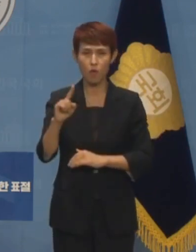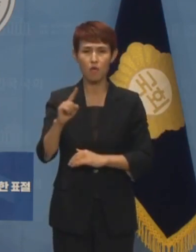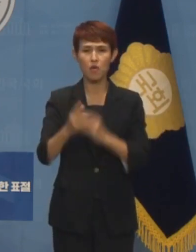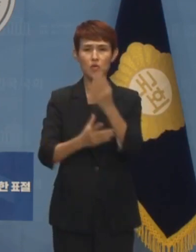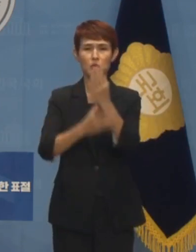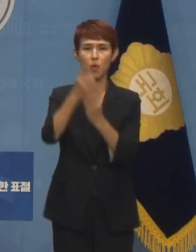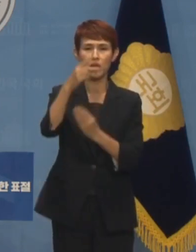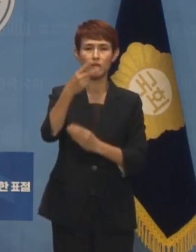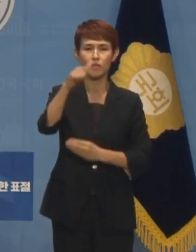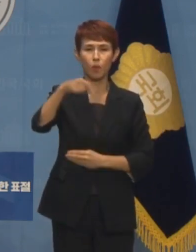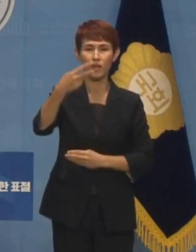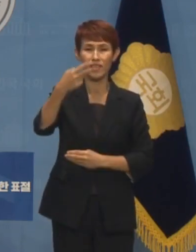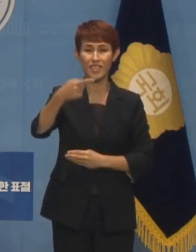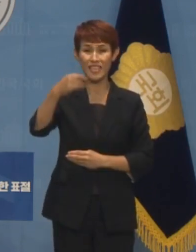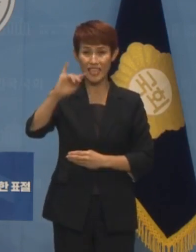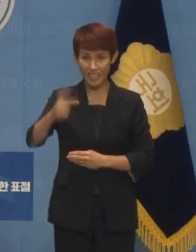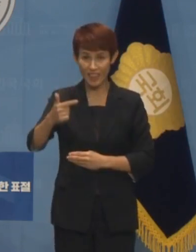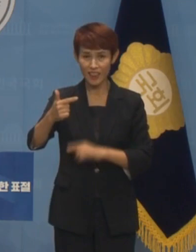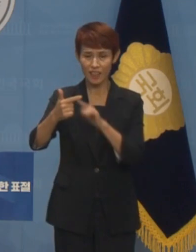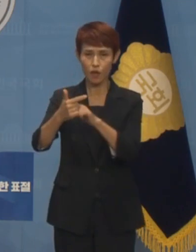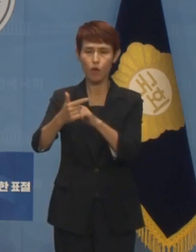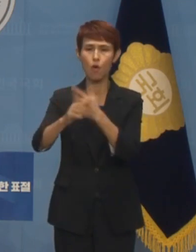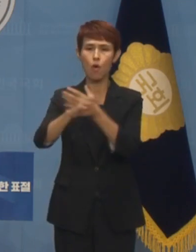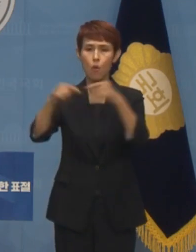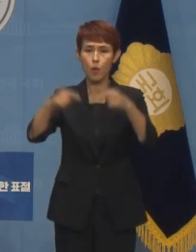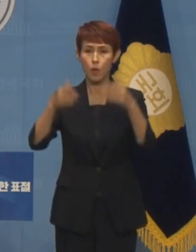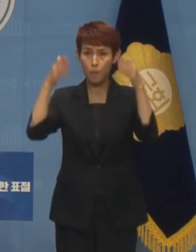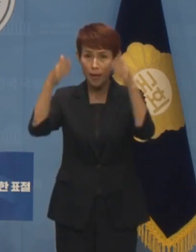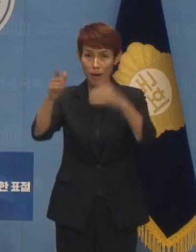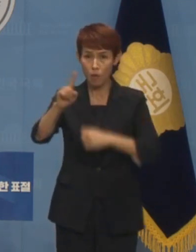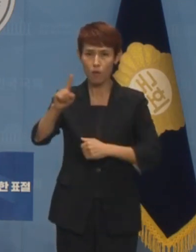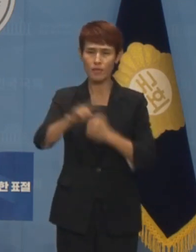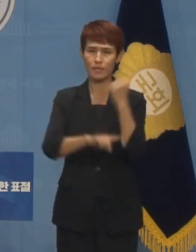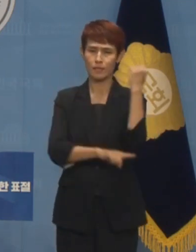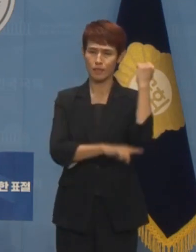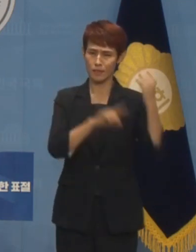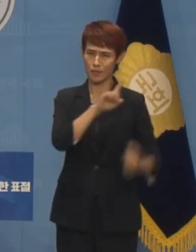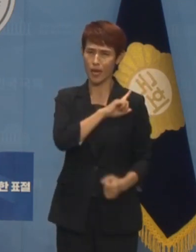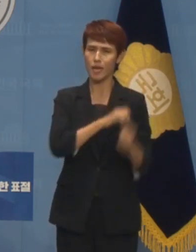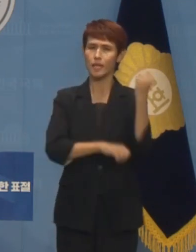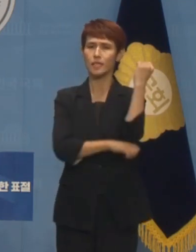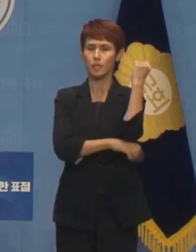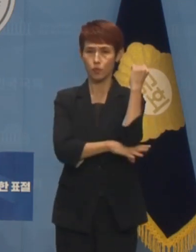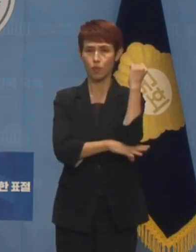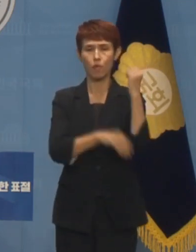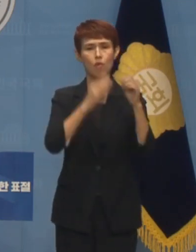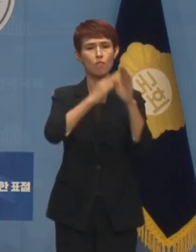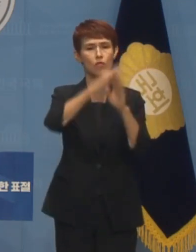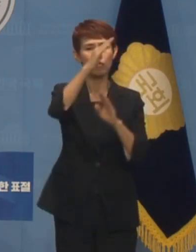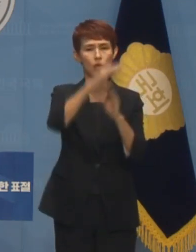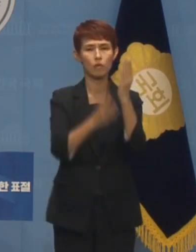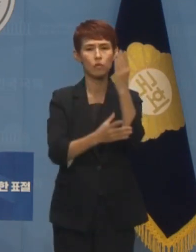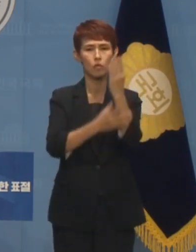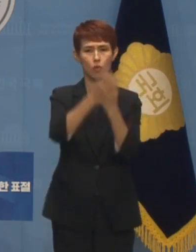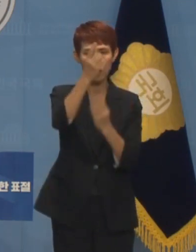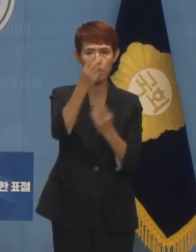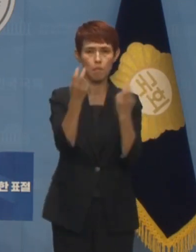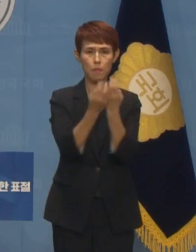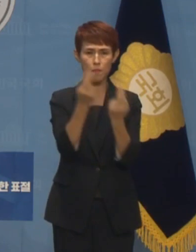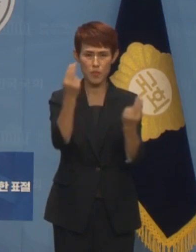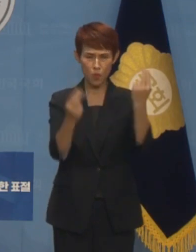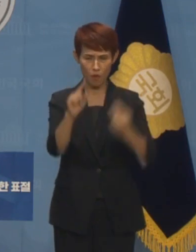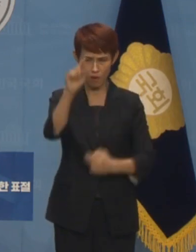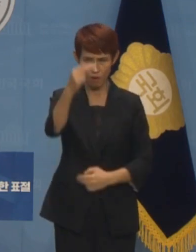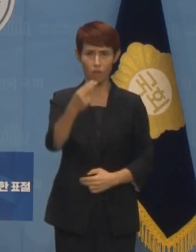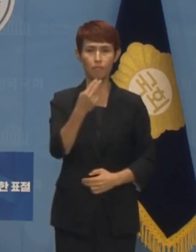통일 독트린은 가장 기초적인 작업, 남북한 통일 방안 비교조차 하지 않은